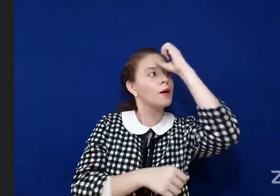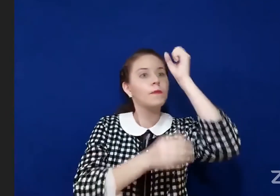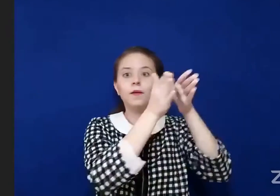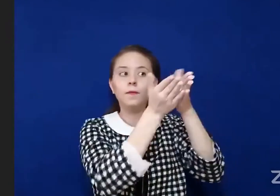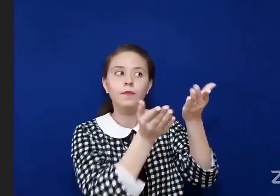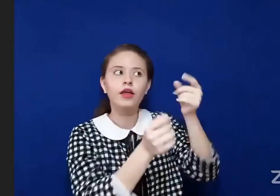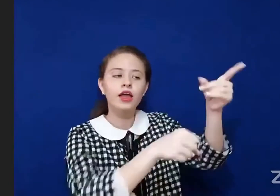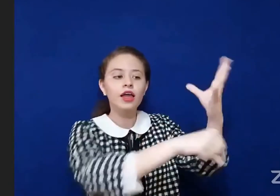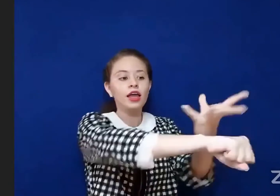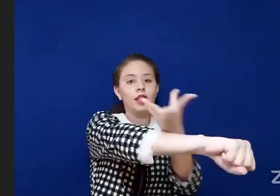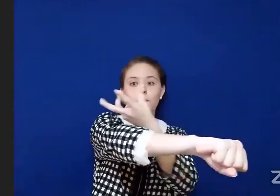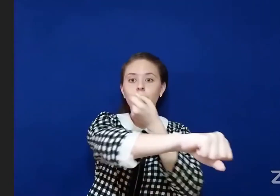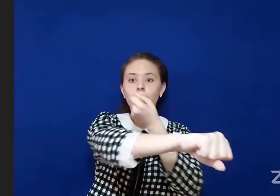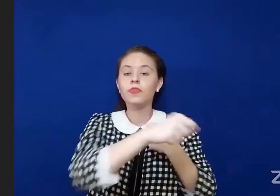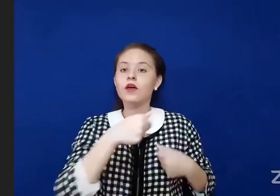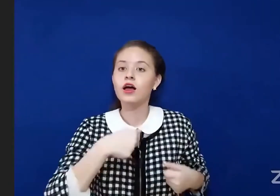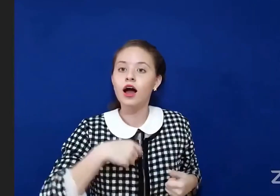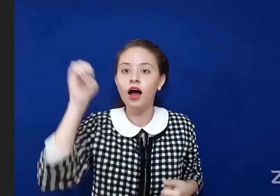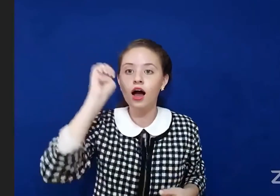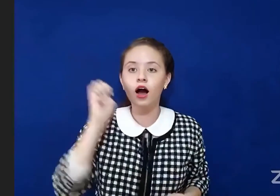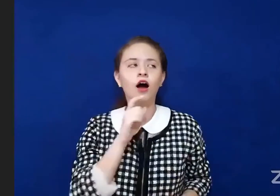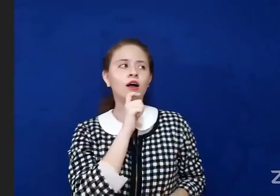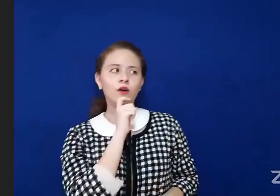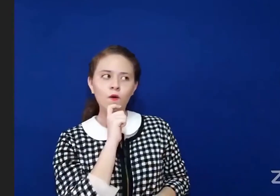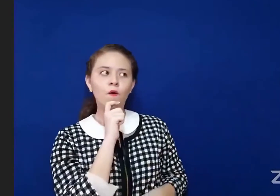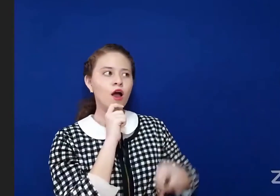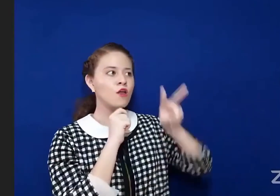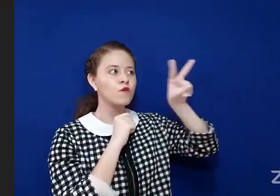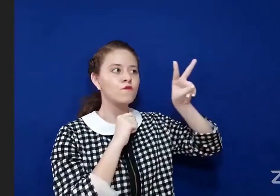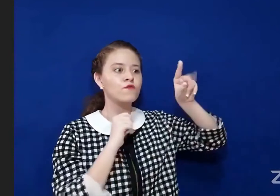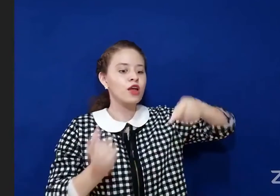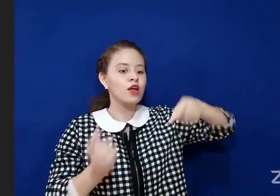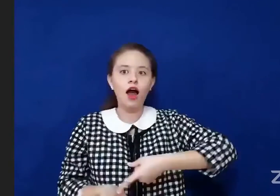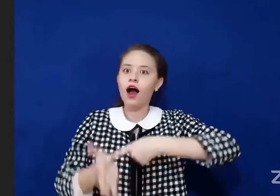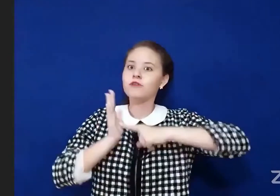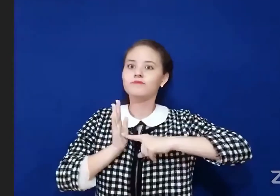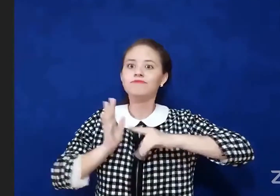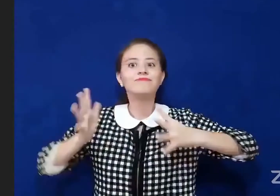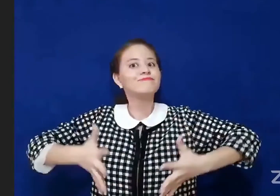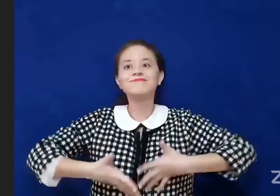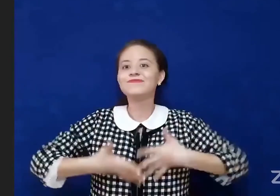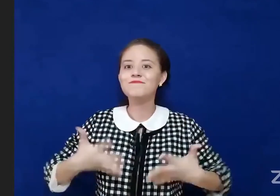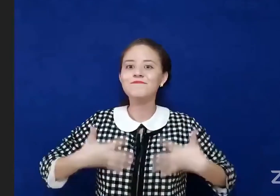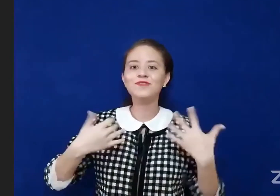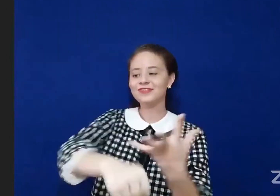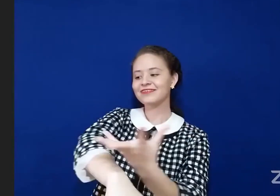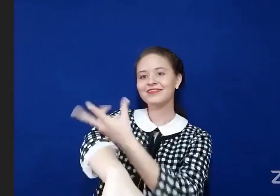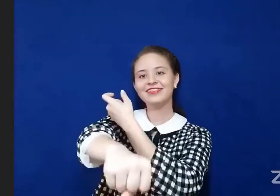lá, eu vi surdos aprendendo da Bíblia. Eles estavam emocionados. Eu vi aquilo tocou meu coração. Eu fiquei